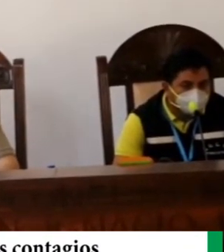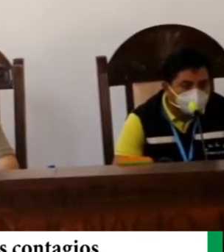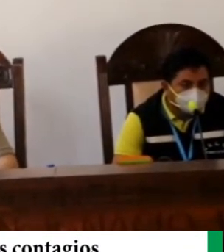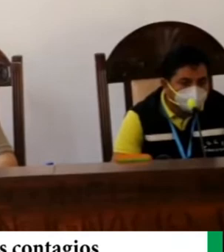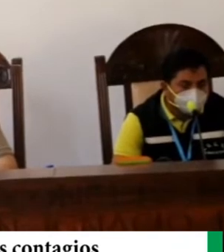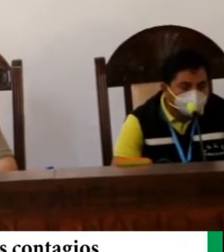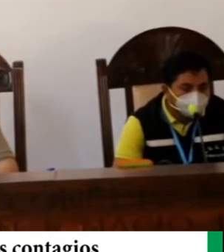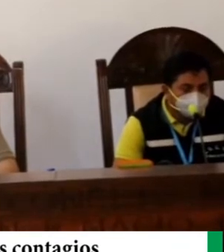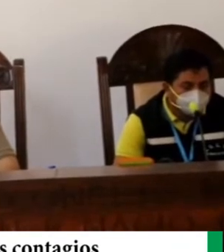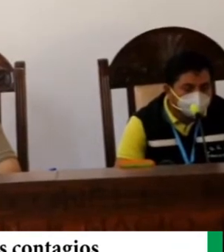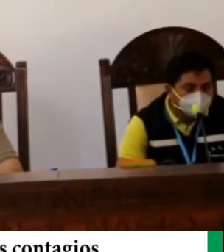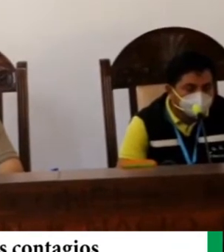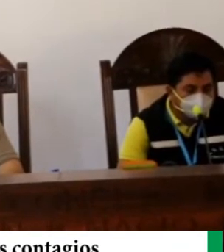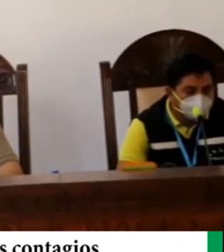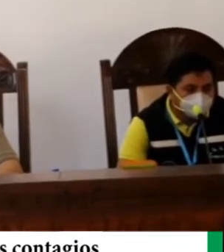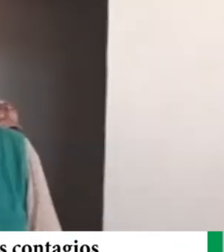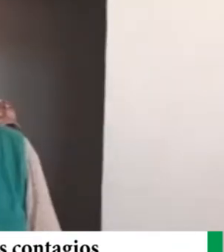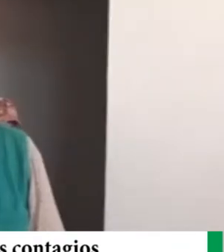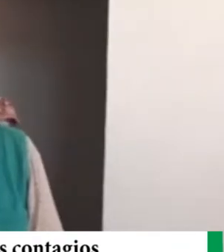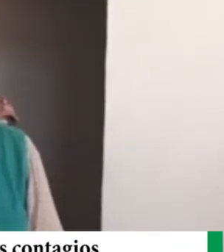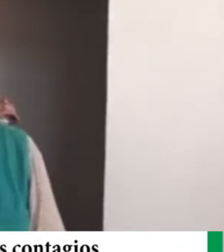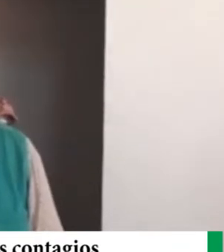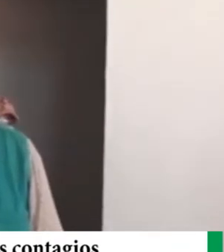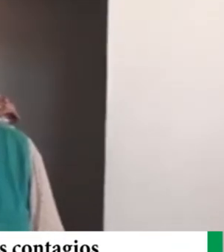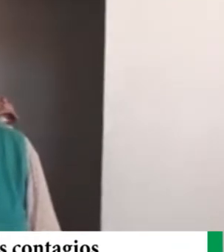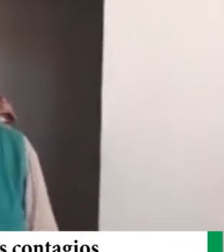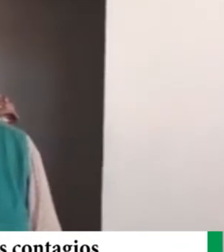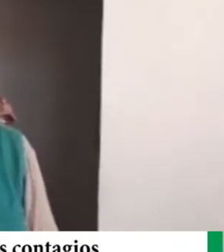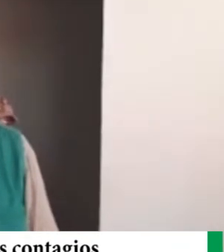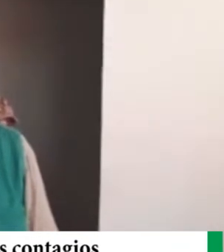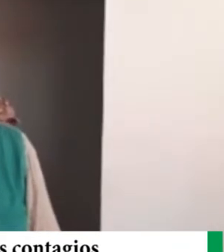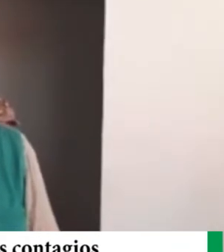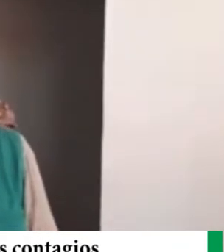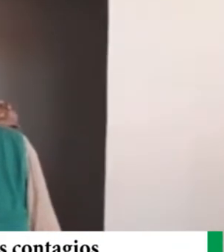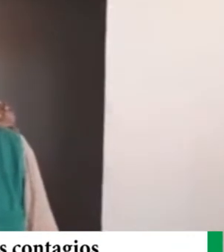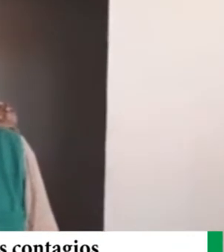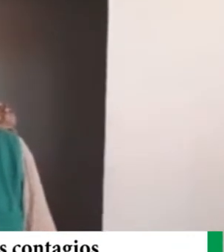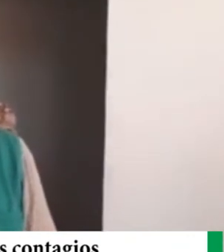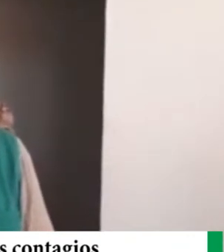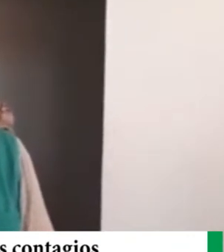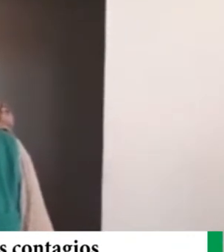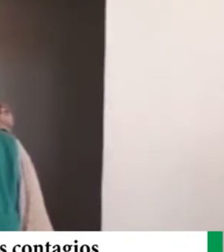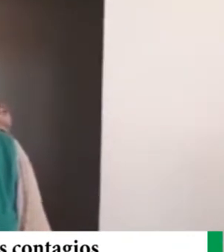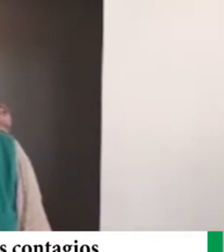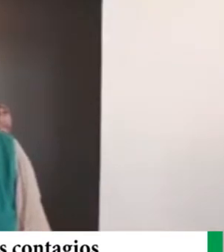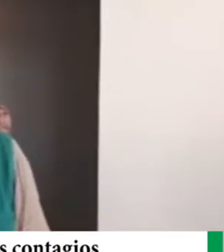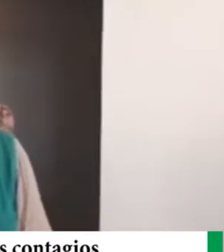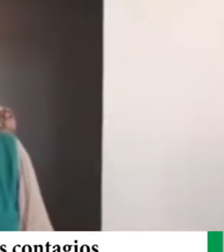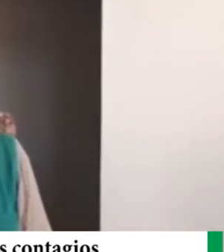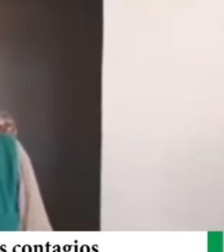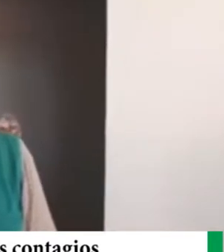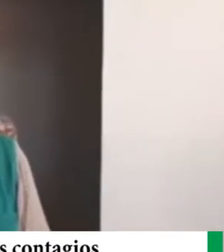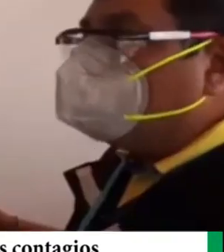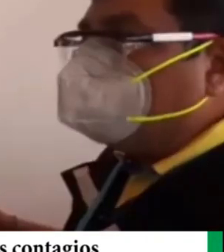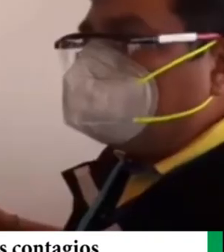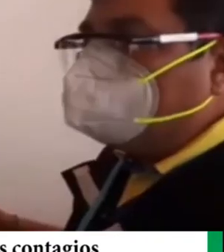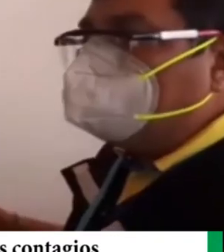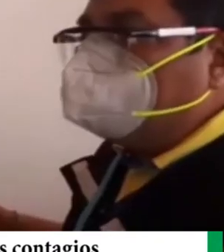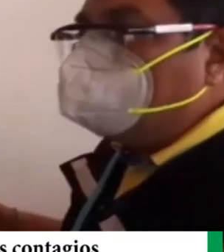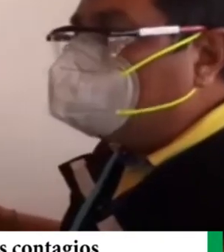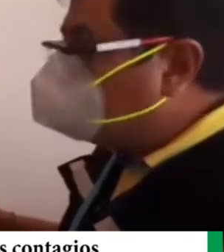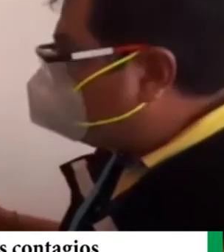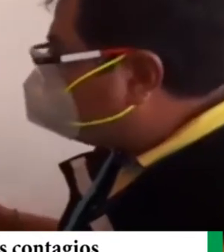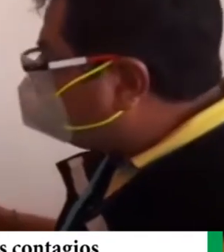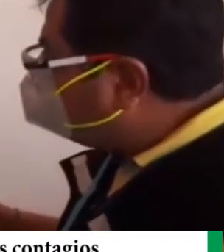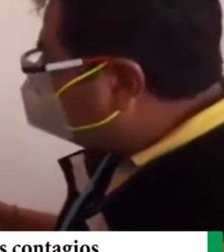56 municipios. Es parte de una estrategia del plan, como recién se ha podido movilizar recursos, entonces se está consiguiendo esa entrega. Pero esto